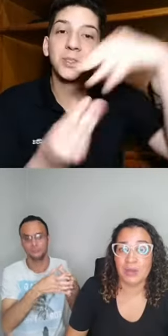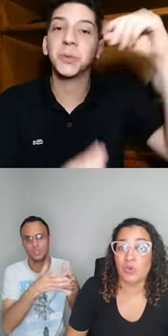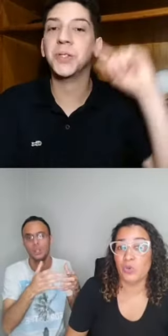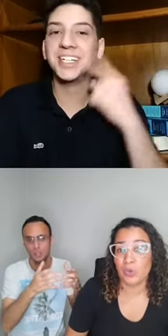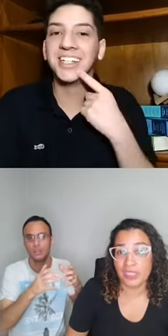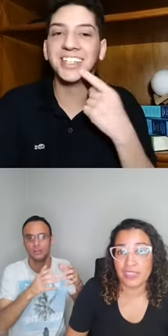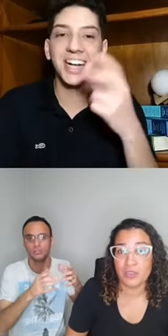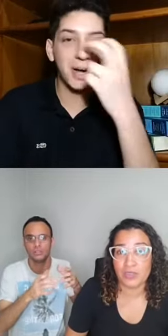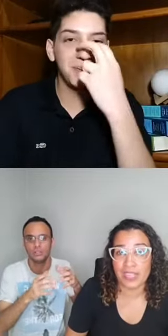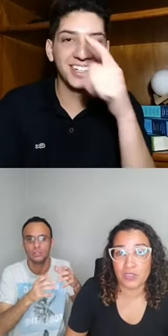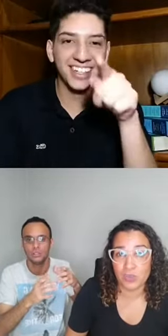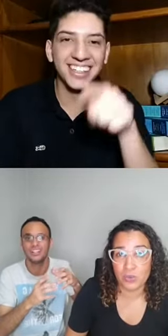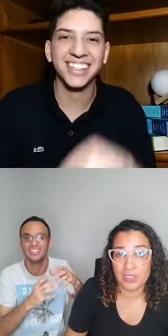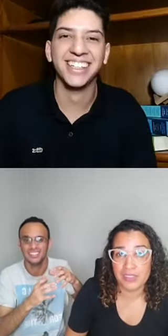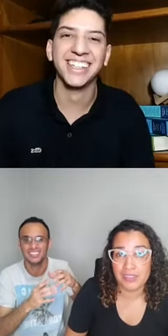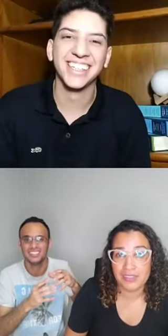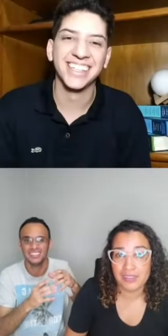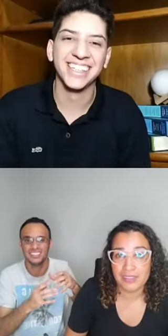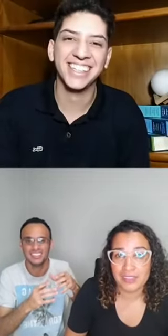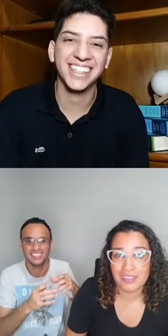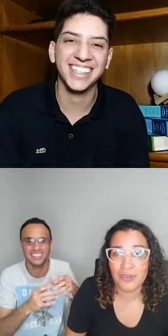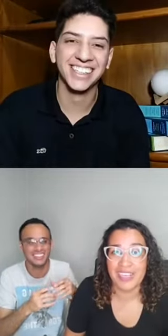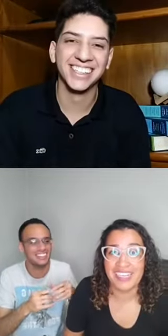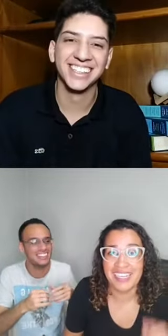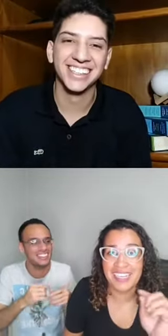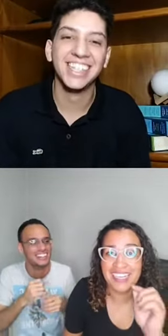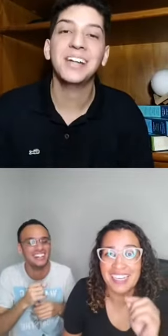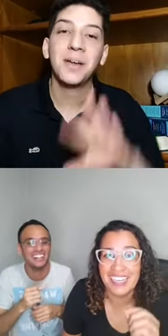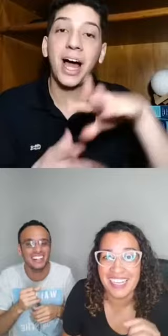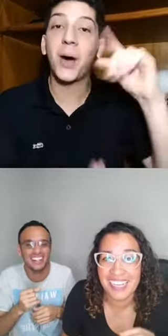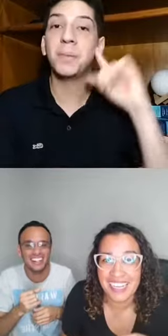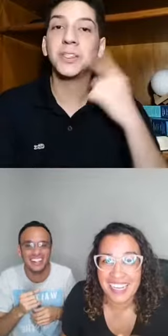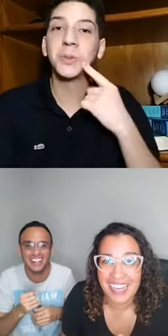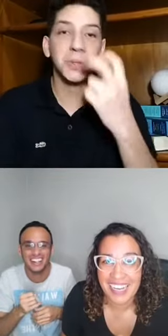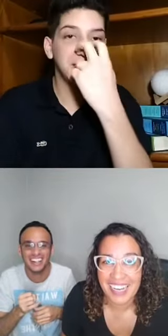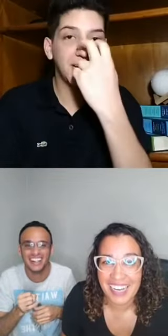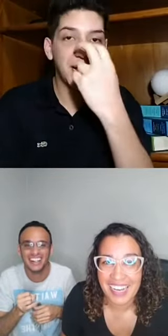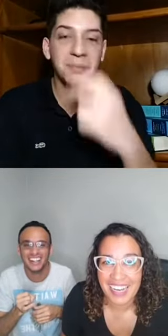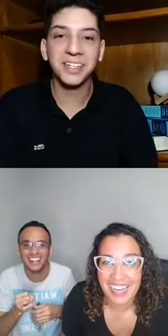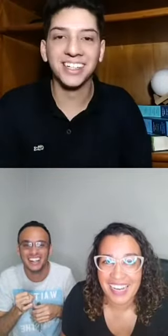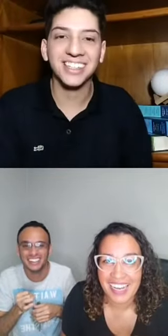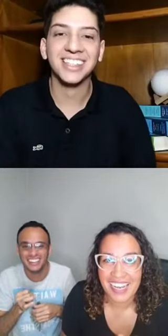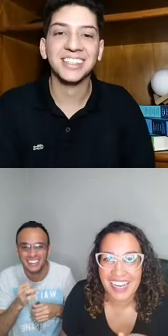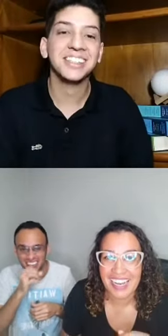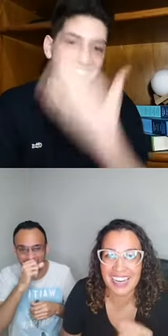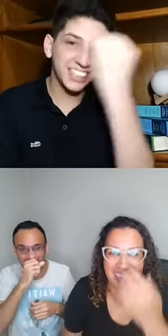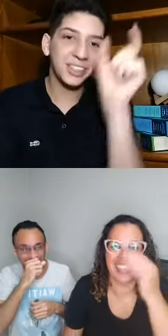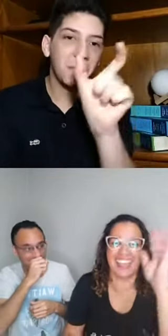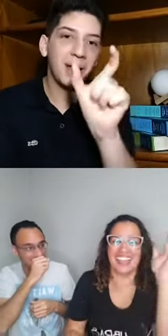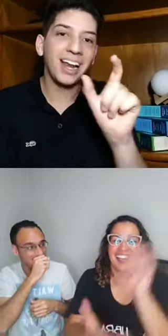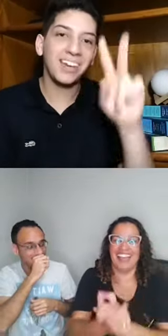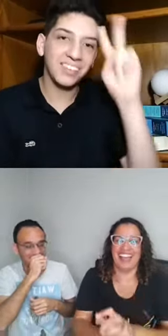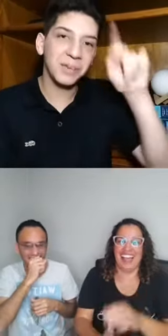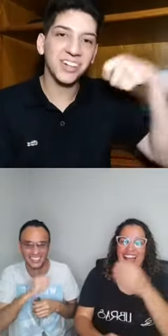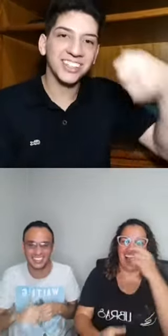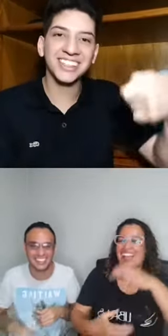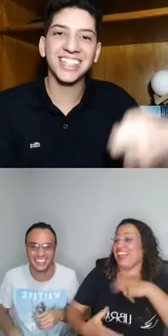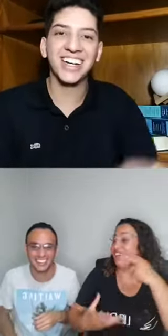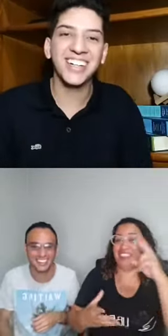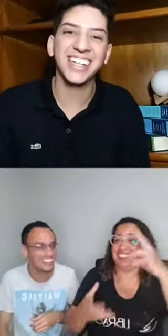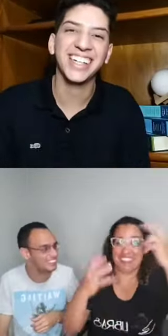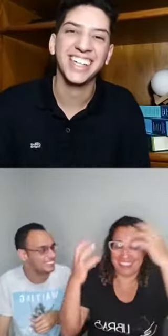alma Então, surda incluir da isso, comunidade Camila. surda. Oi? A alma surda da Camila. Essa palavra